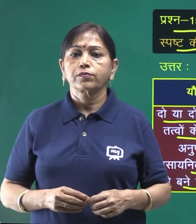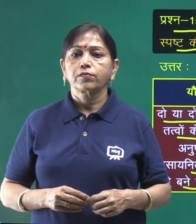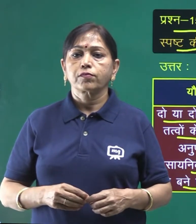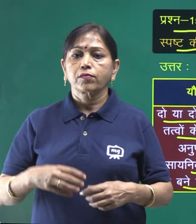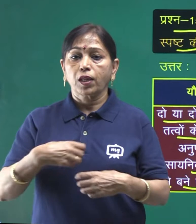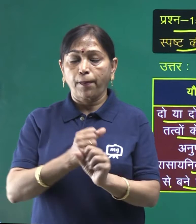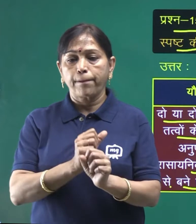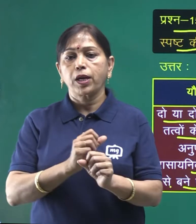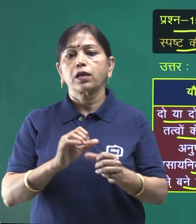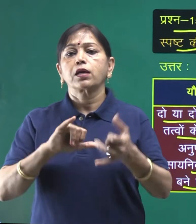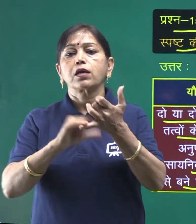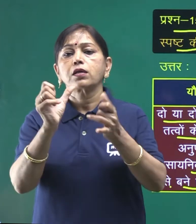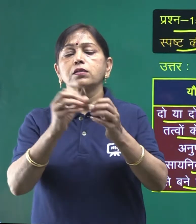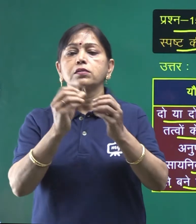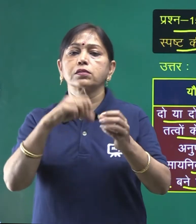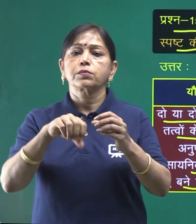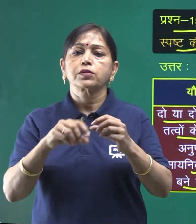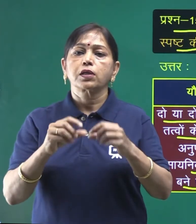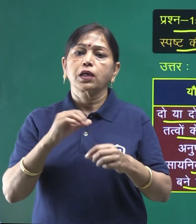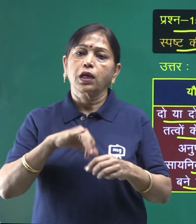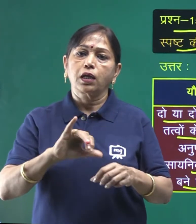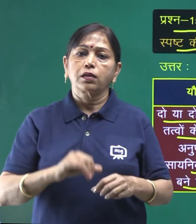बने पदार्थ हैं।